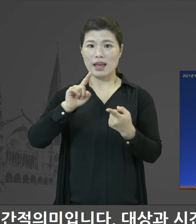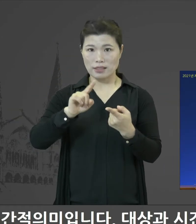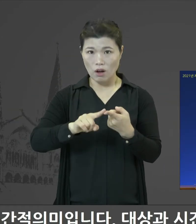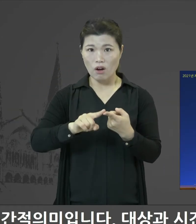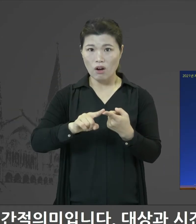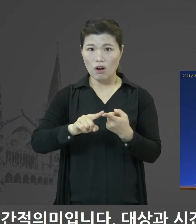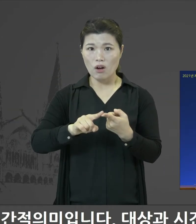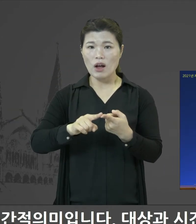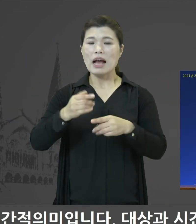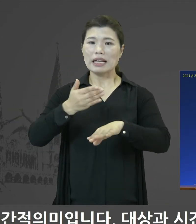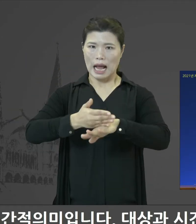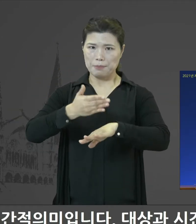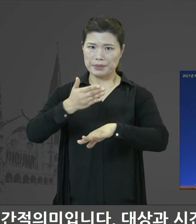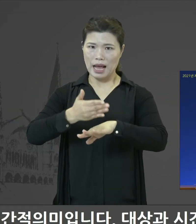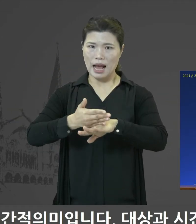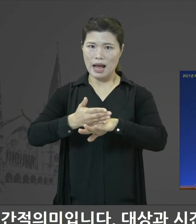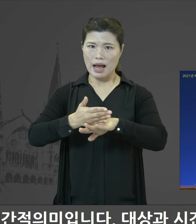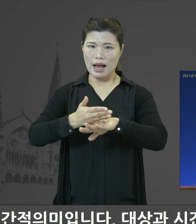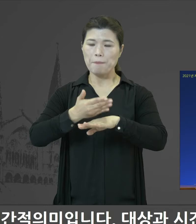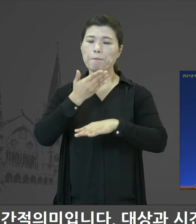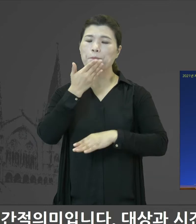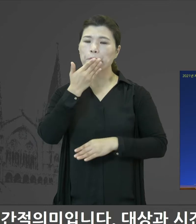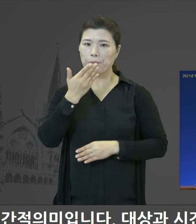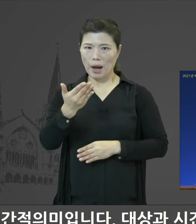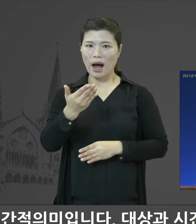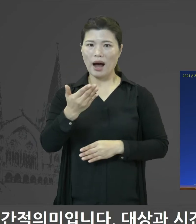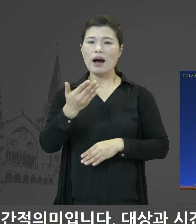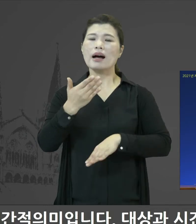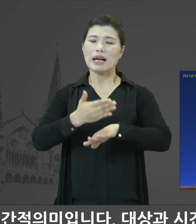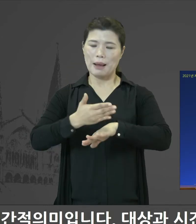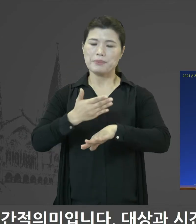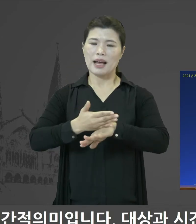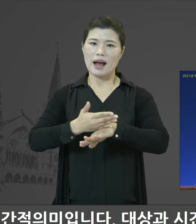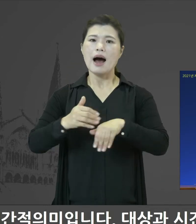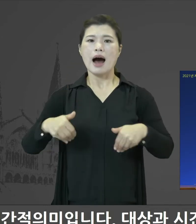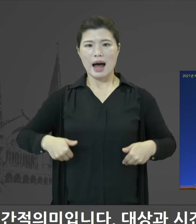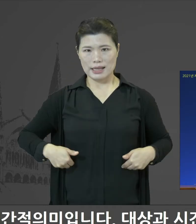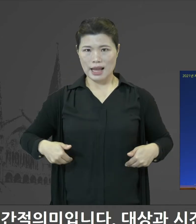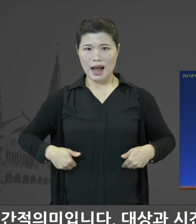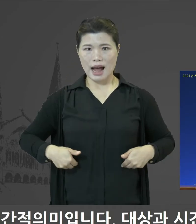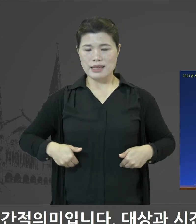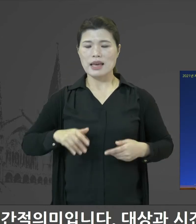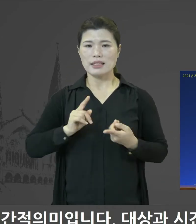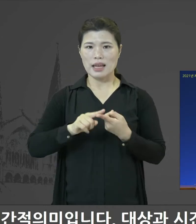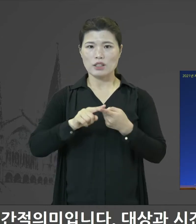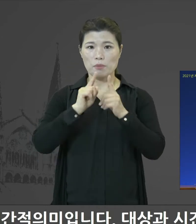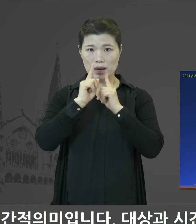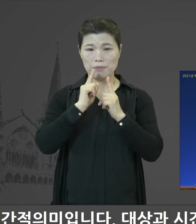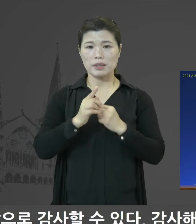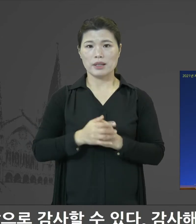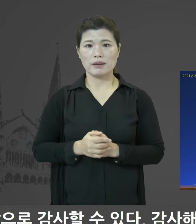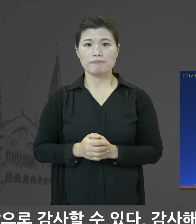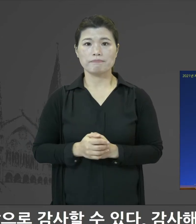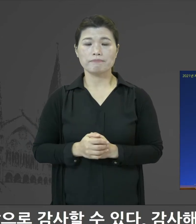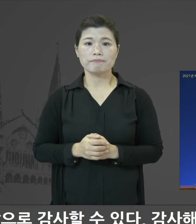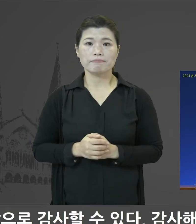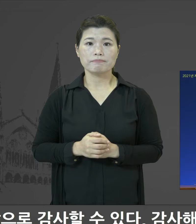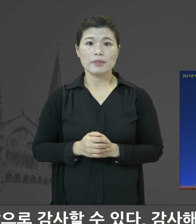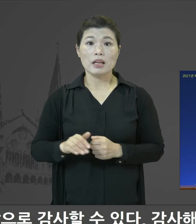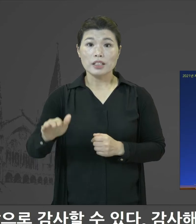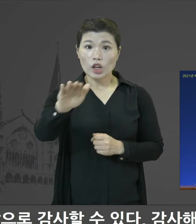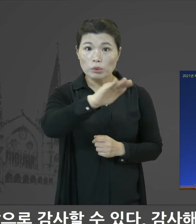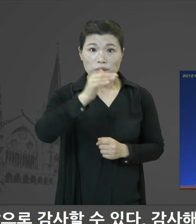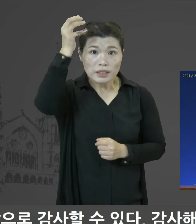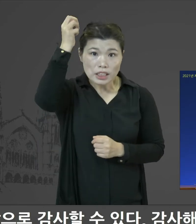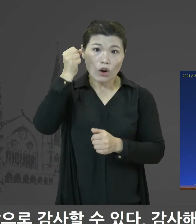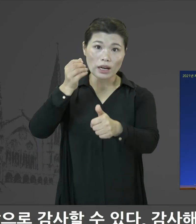대상으로 우리가 감사할 수 있다, 감사해야만 한다는 사실을 알려주고 있는 겁니다. 여러분, 오늘